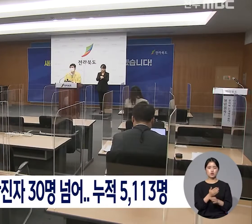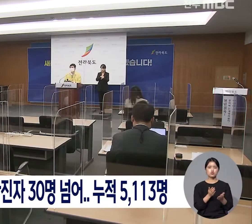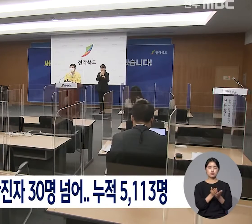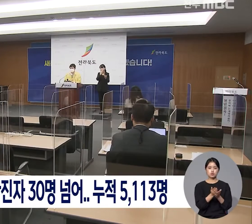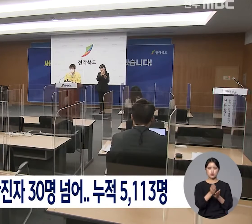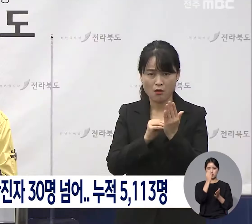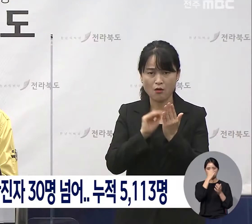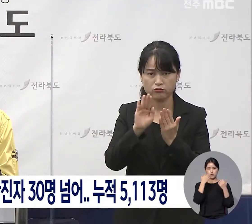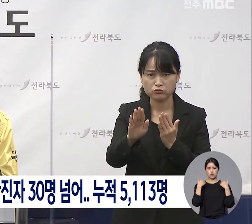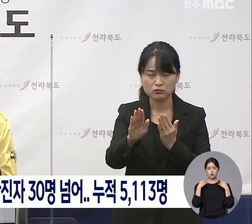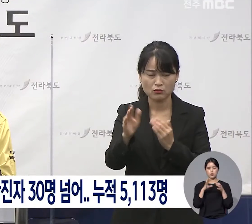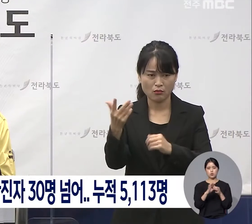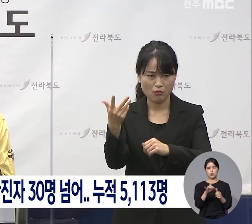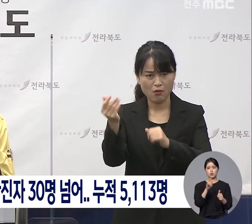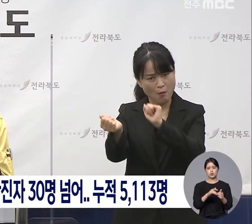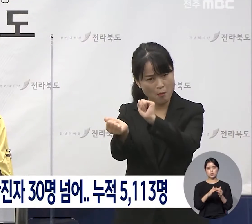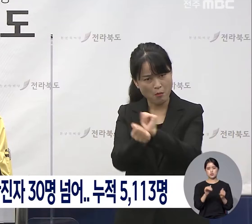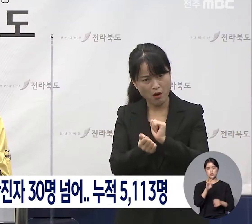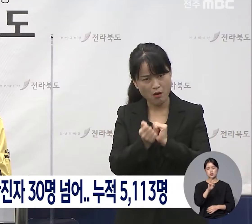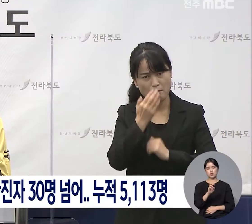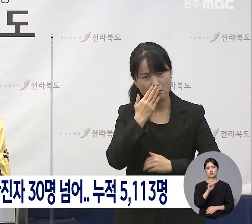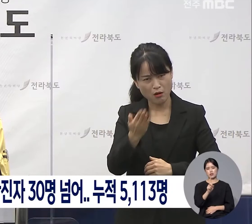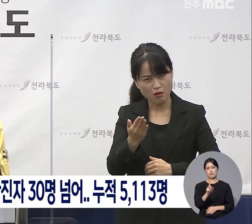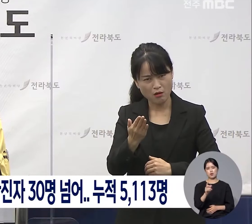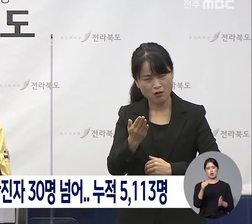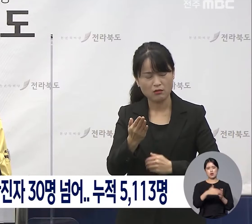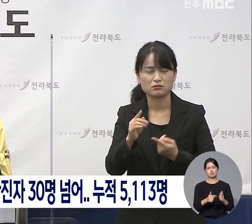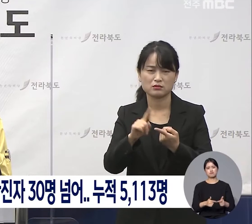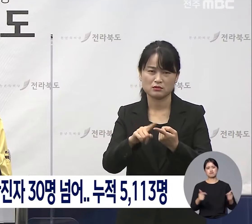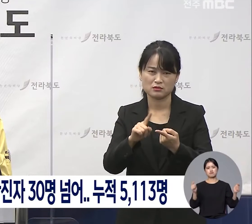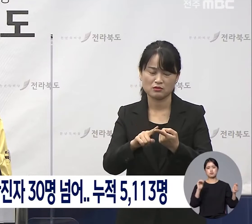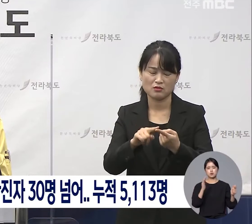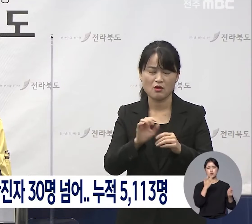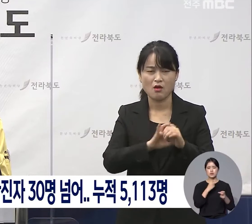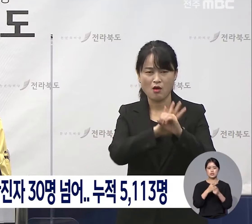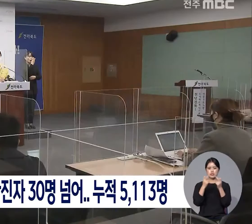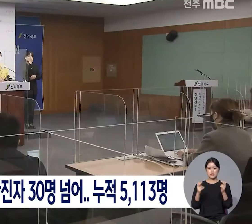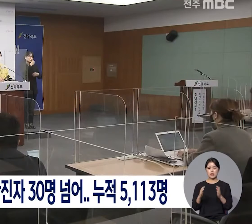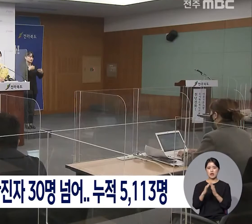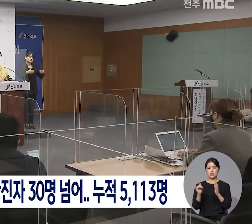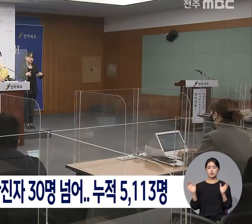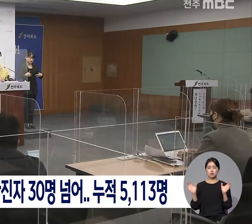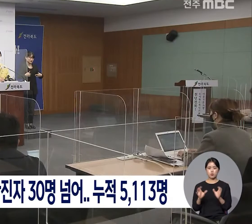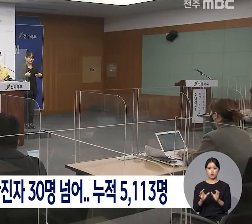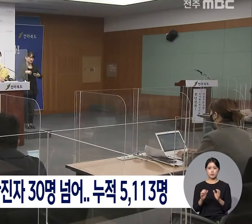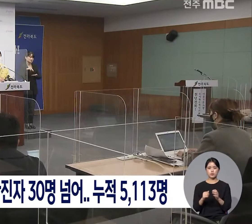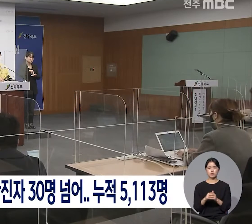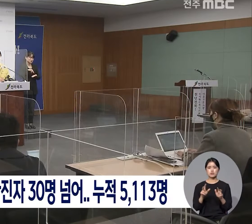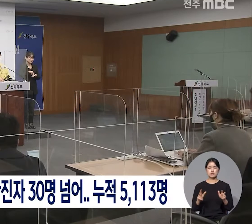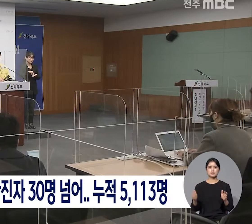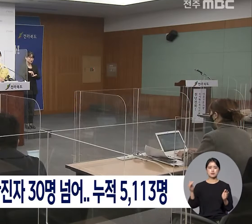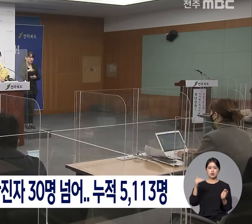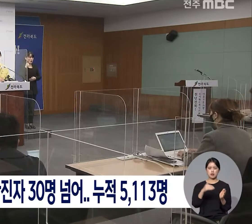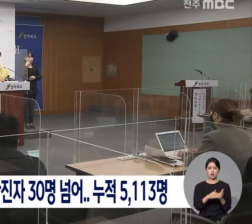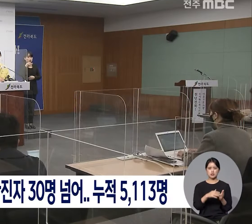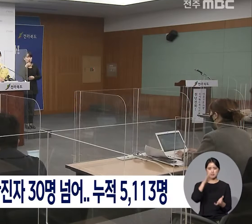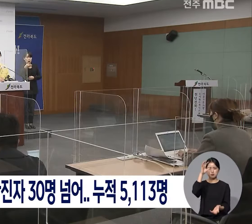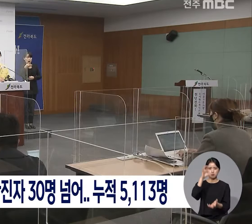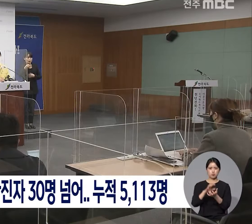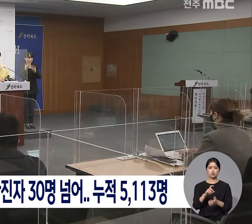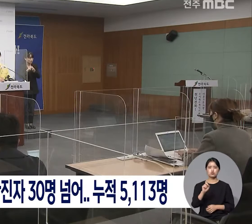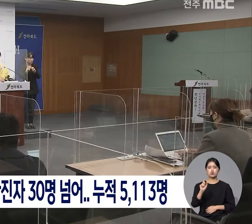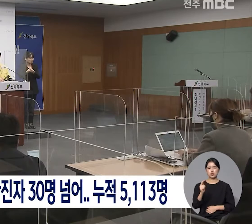고등학교 관련 확진 자가 31명 까지 들었고 익산 가족 모임 과 관련해서도 지금까지 모두